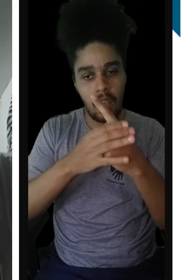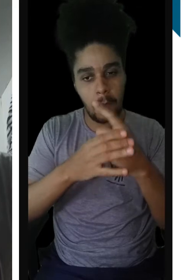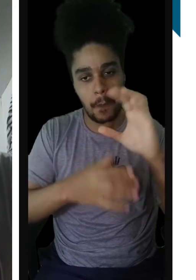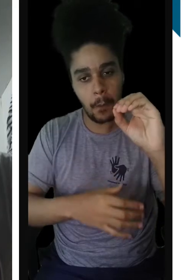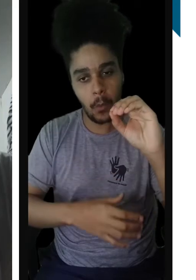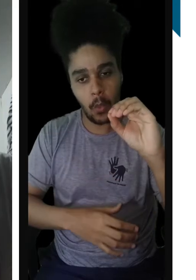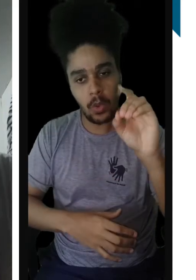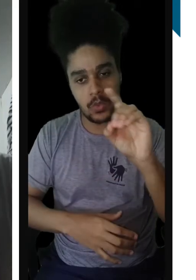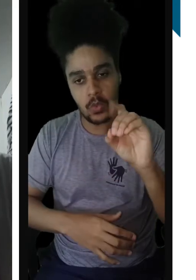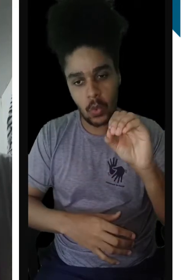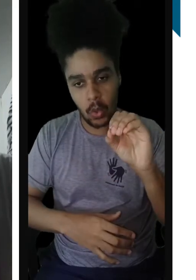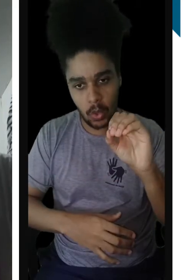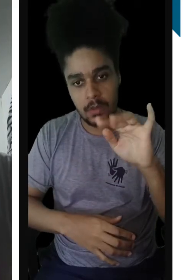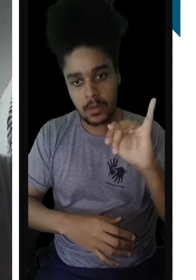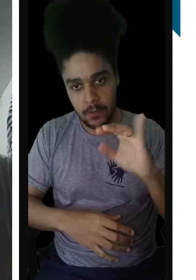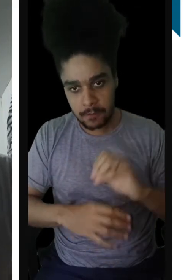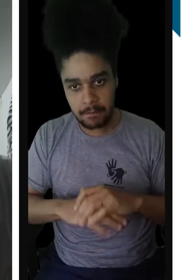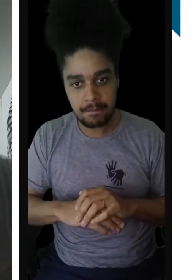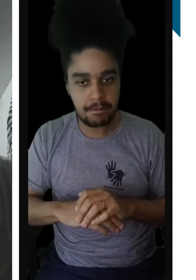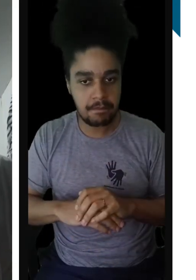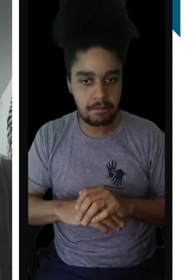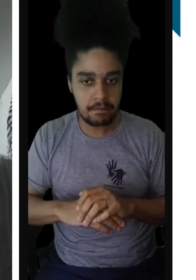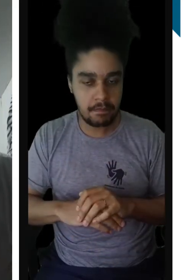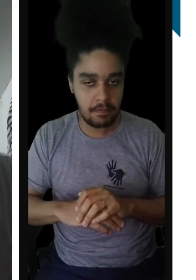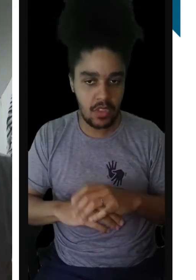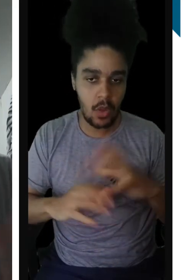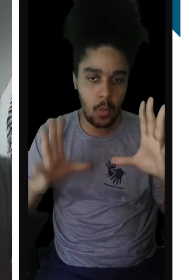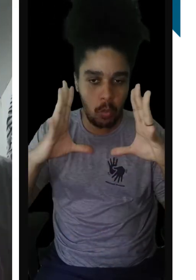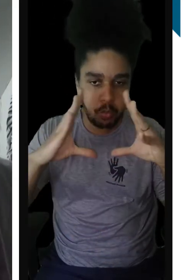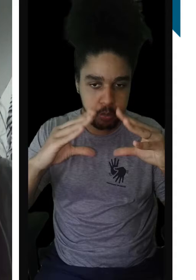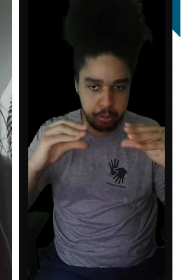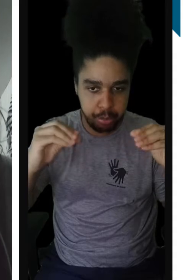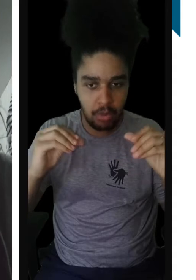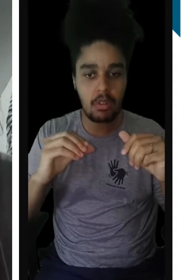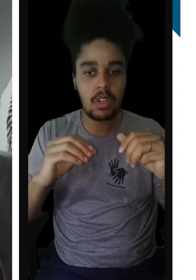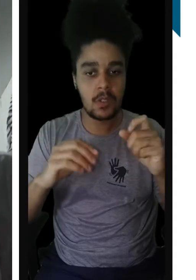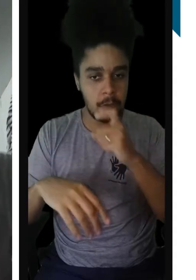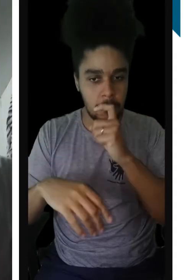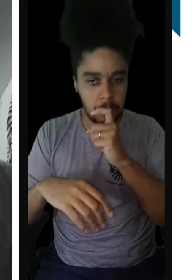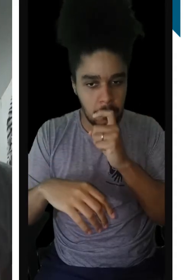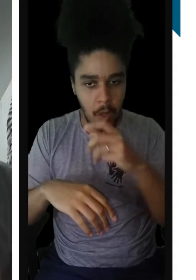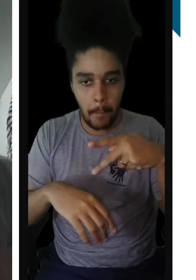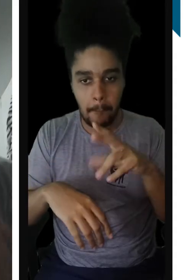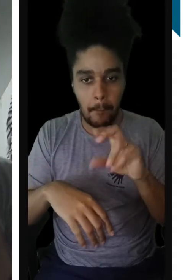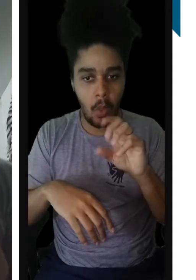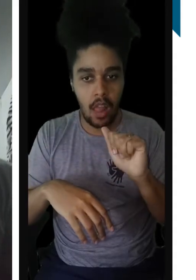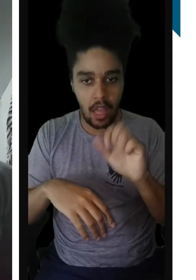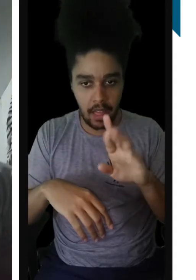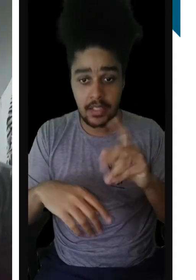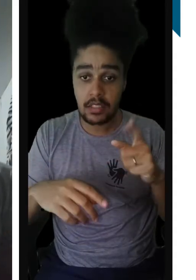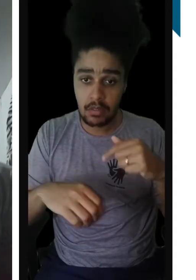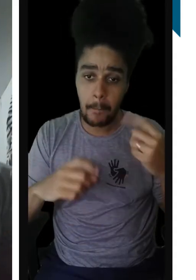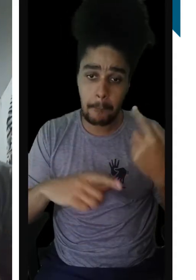de ozônio, o clássico caso do derretimento das calotas polares. Então isso são